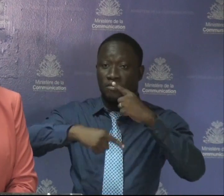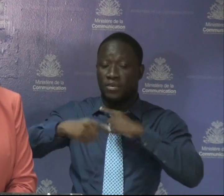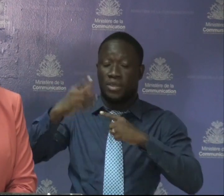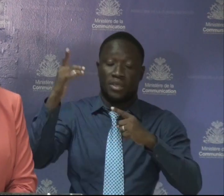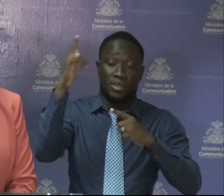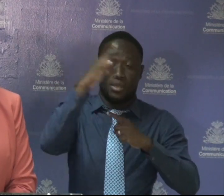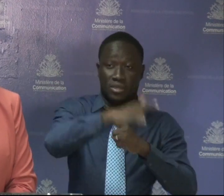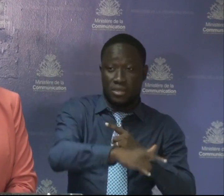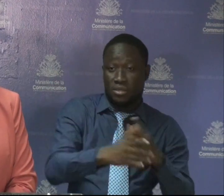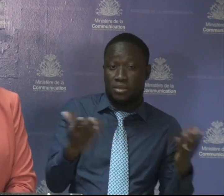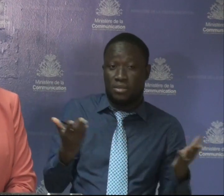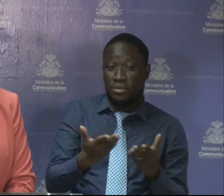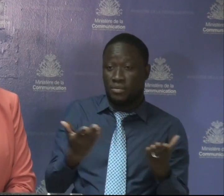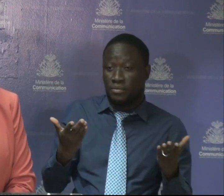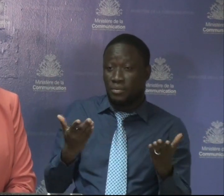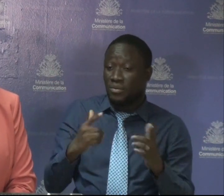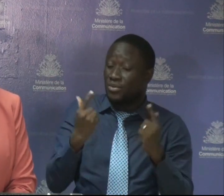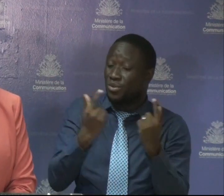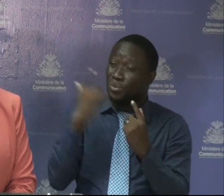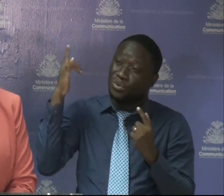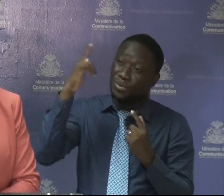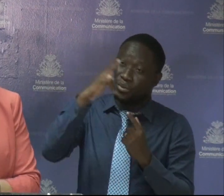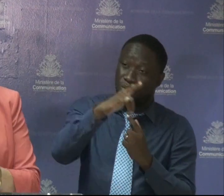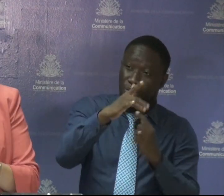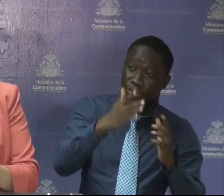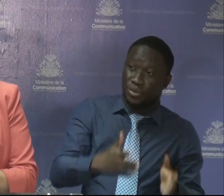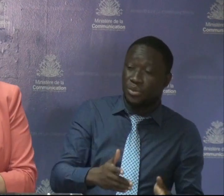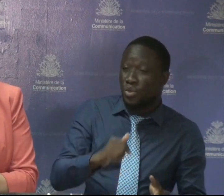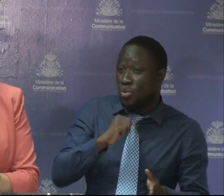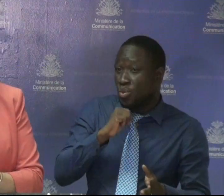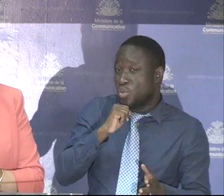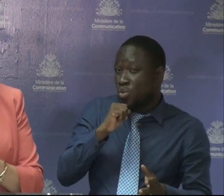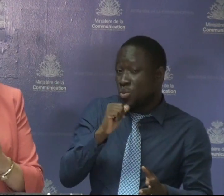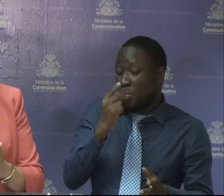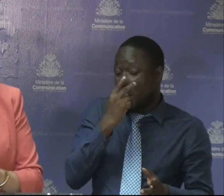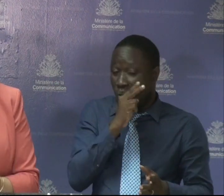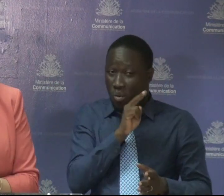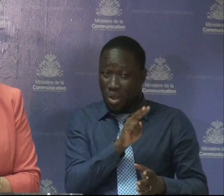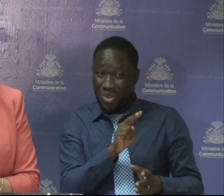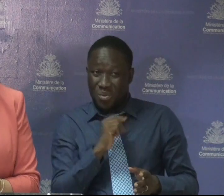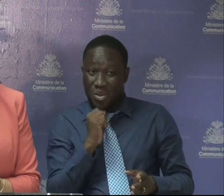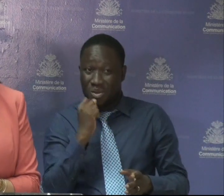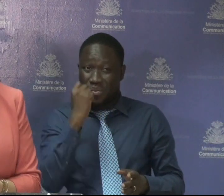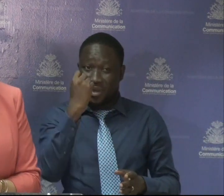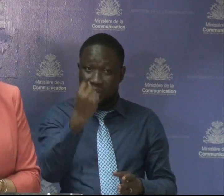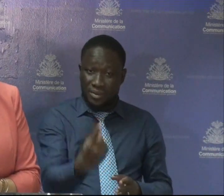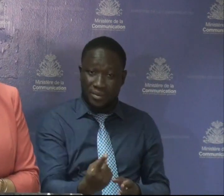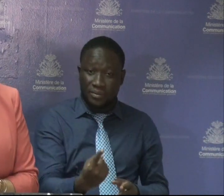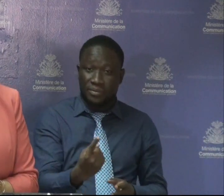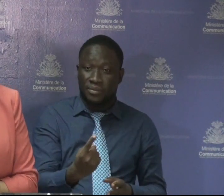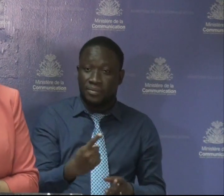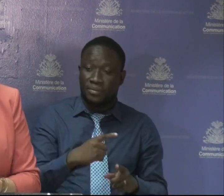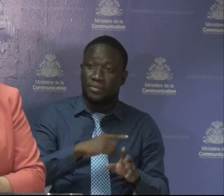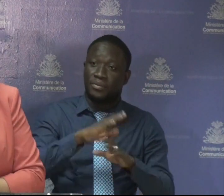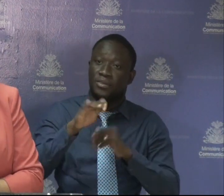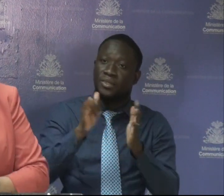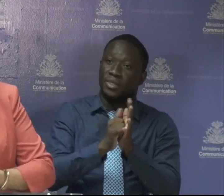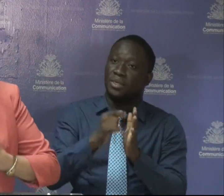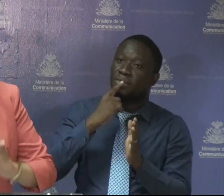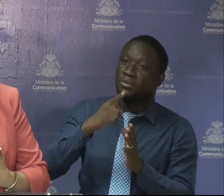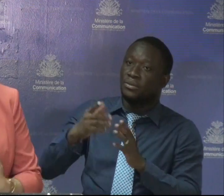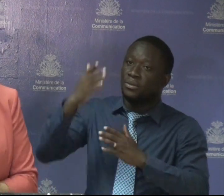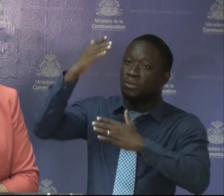que pour me dire sincèrement, le secteur touristique, là, peut-être que non pas qu'on well, peut-être que ça m'a parlé, hein, peut-être que mal avant-garde de ça que m'a dit,